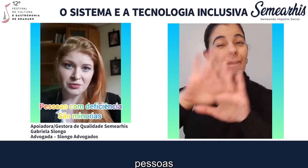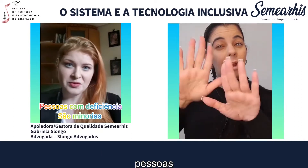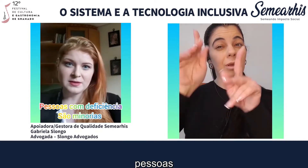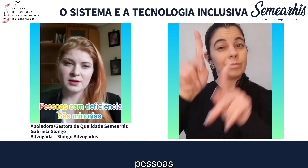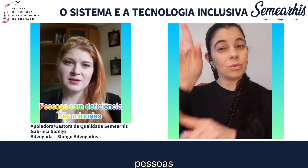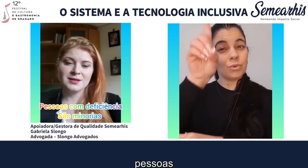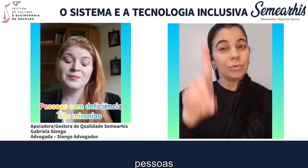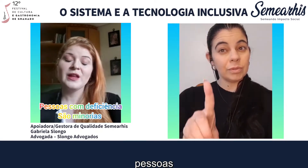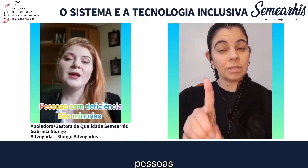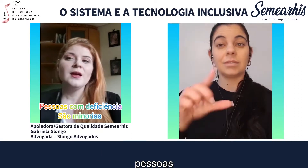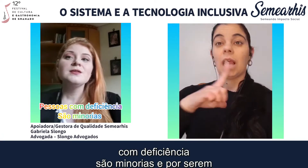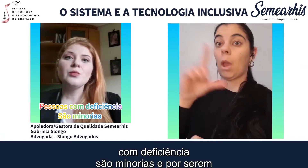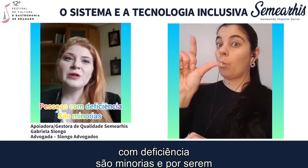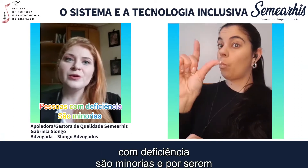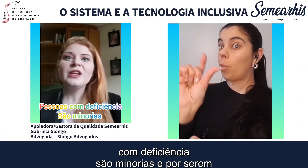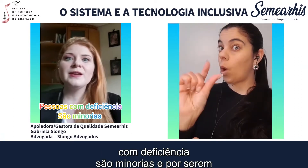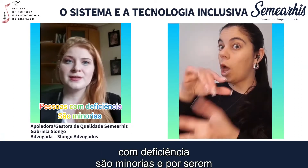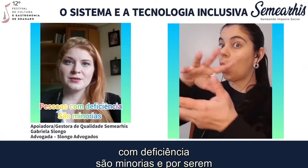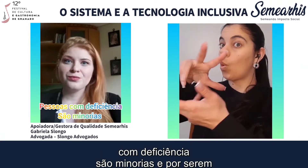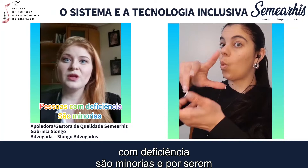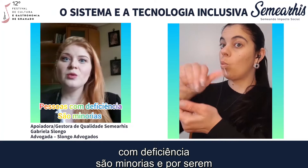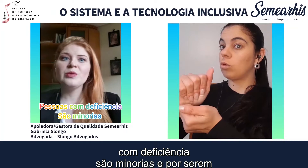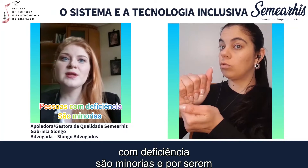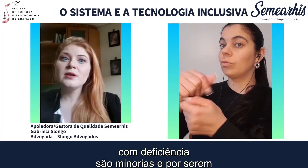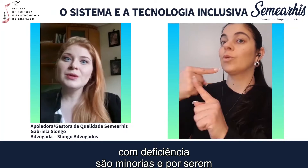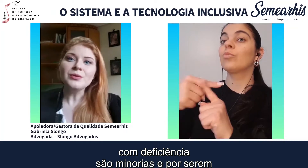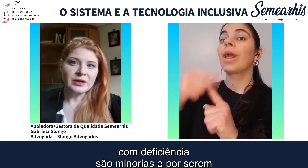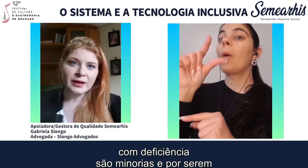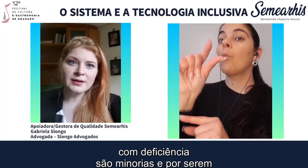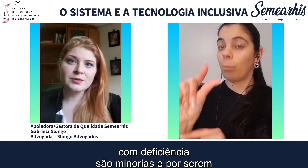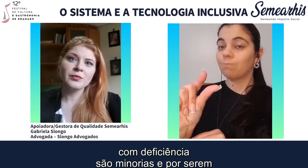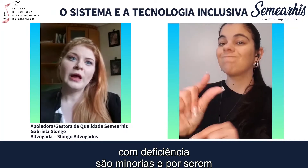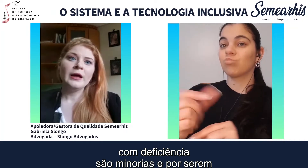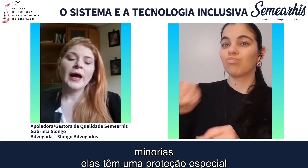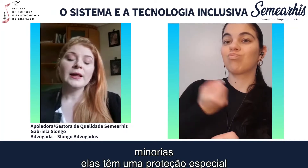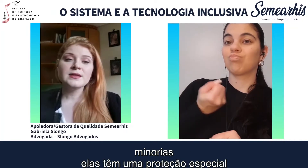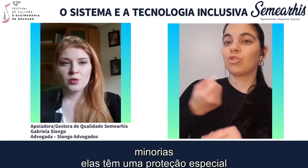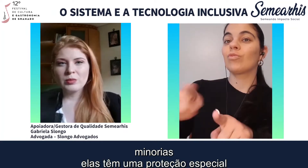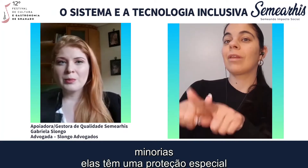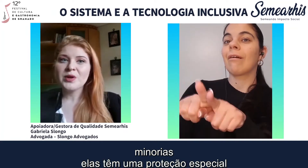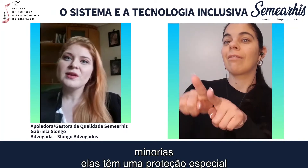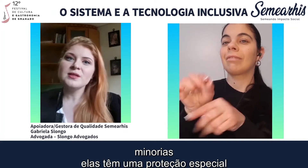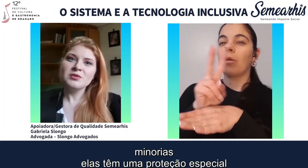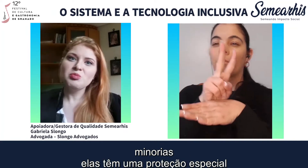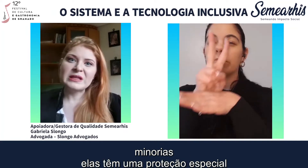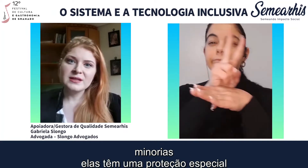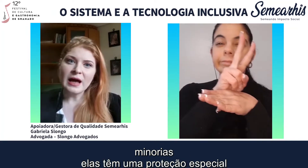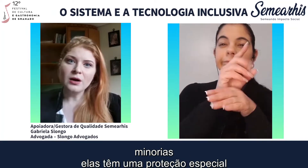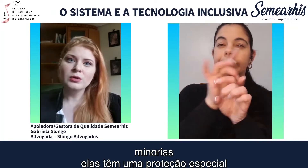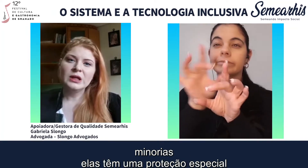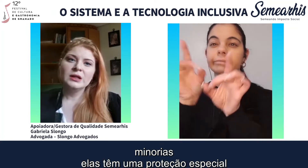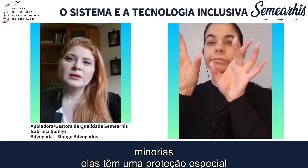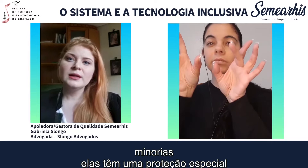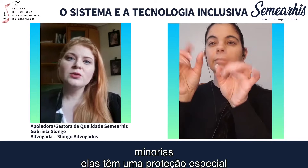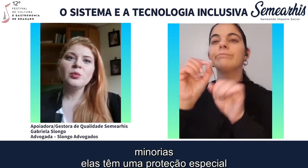com deficiência são minorias. E por serem minorias, elas têm uma proteção